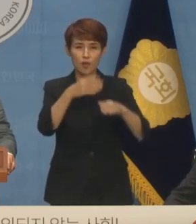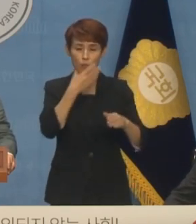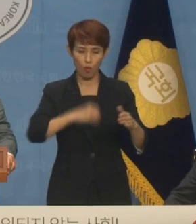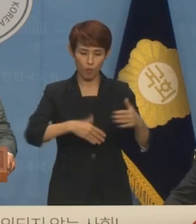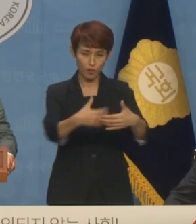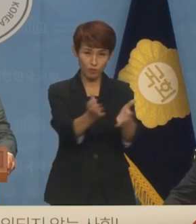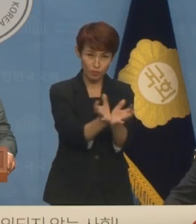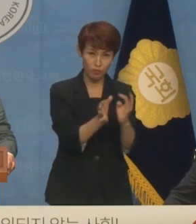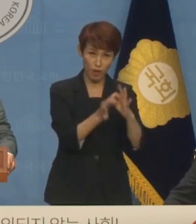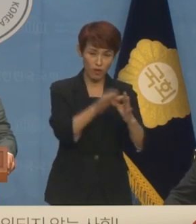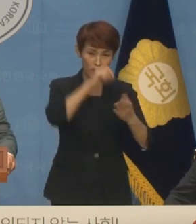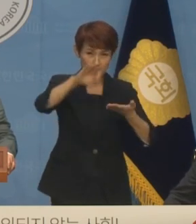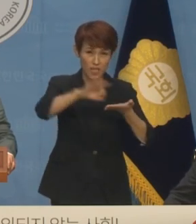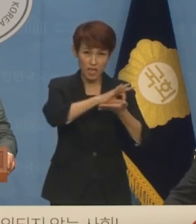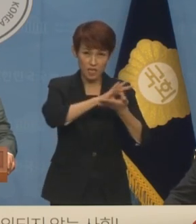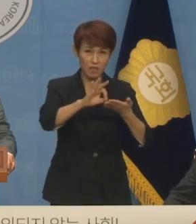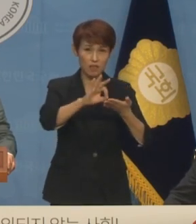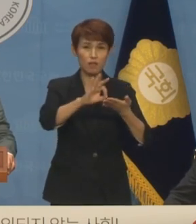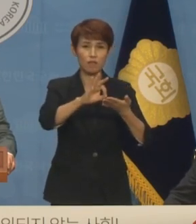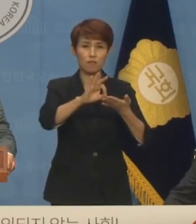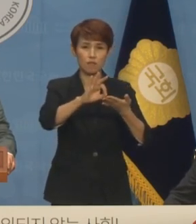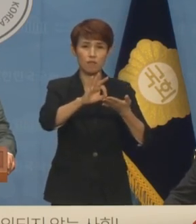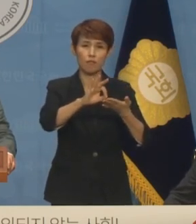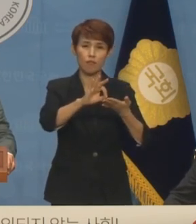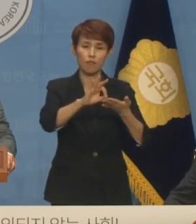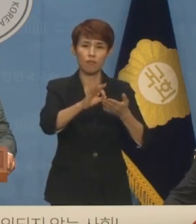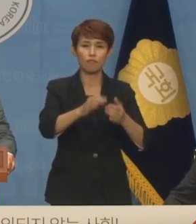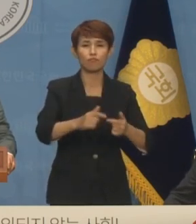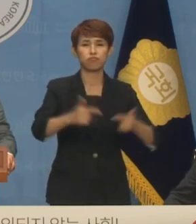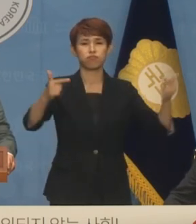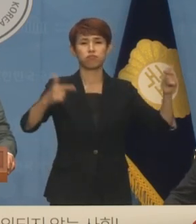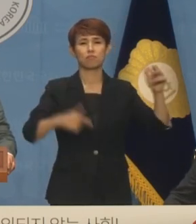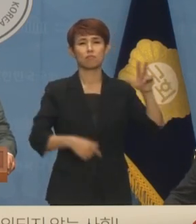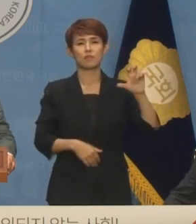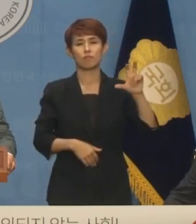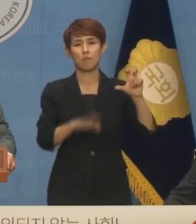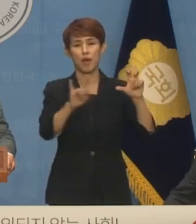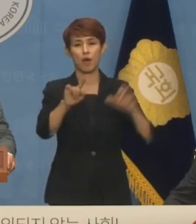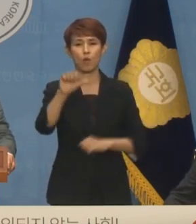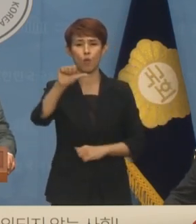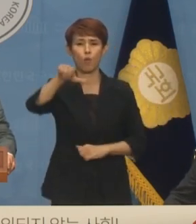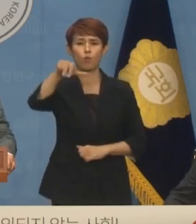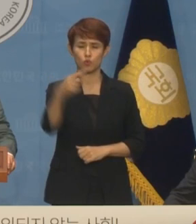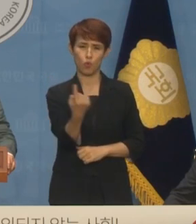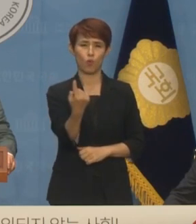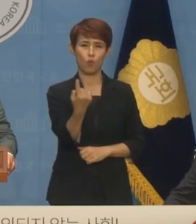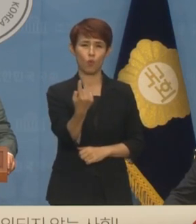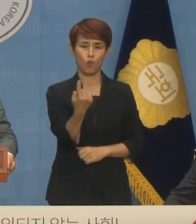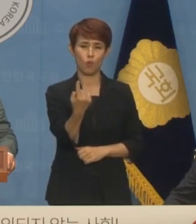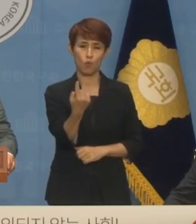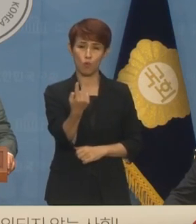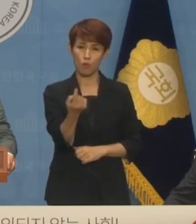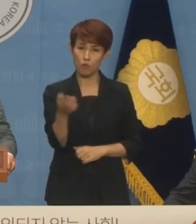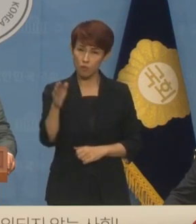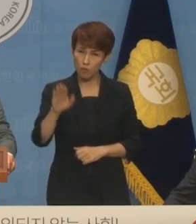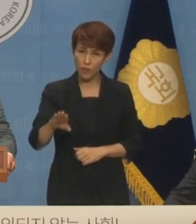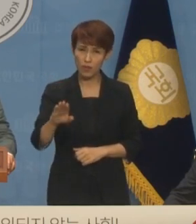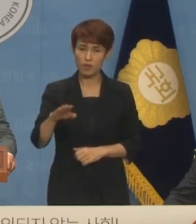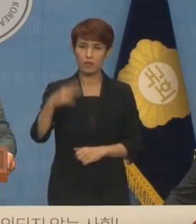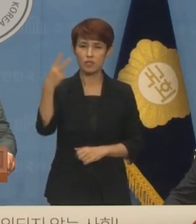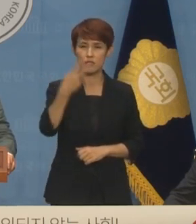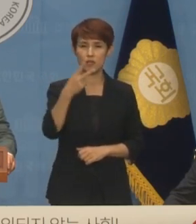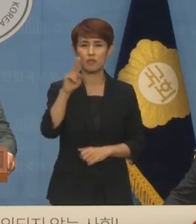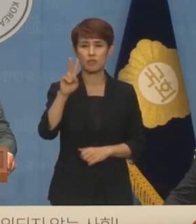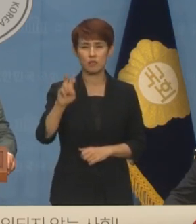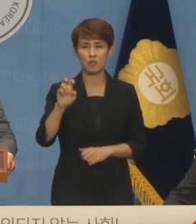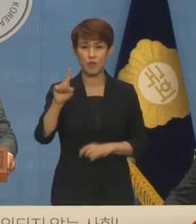해도 20년 동안 약 25배인 현재 지금 5조 원대로 변화했습니다. 하지만 지난